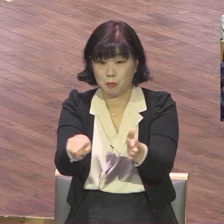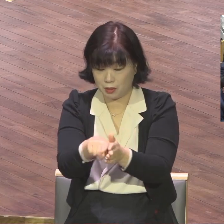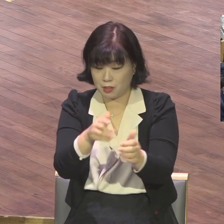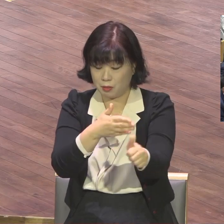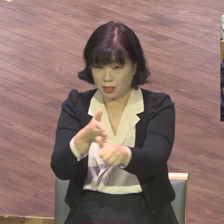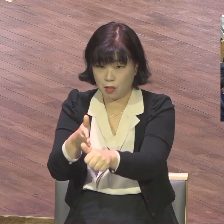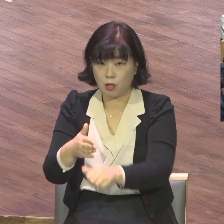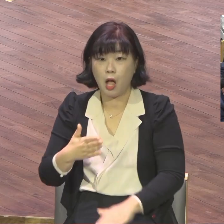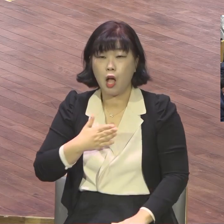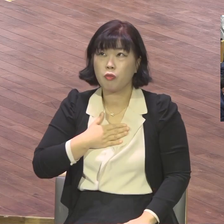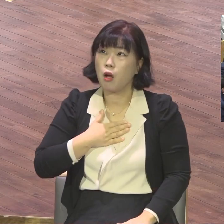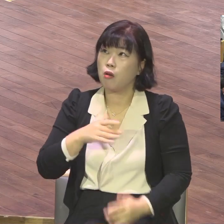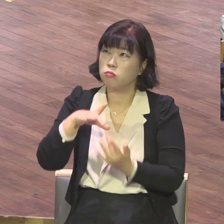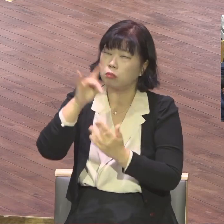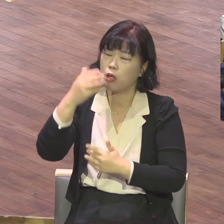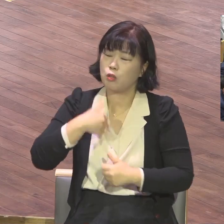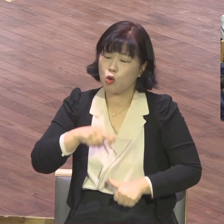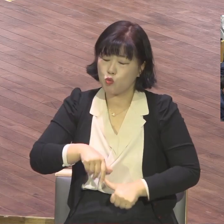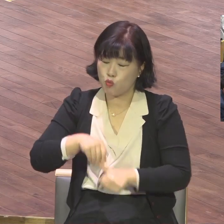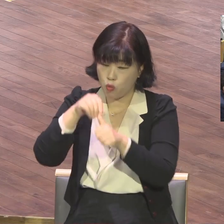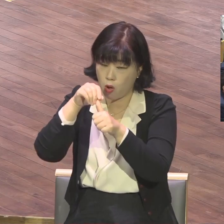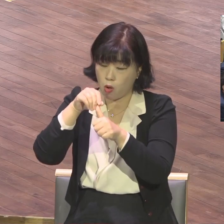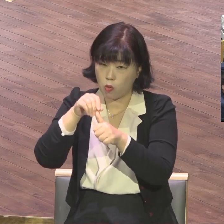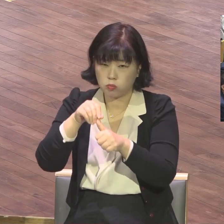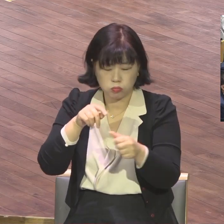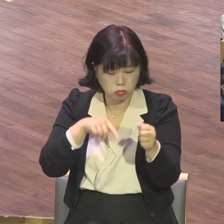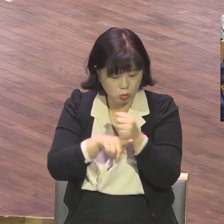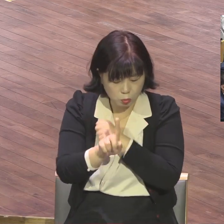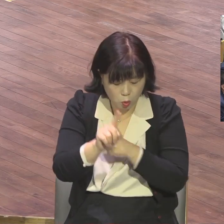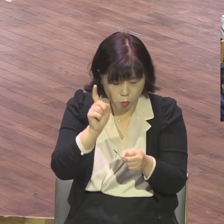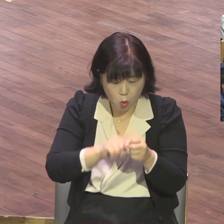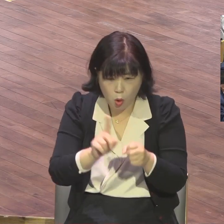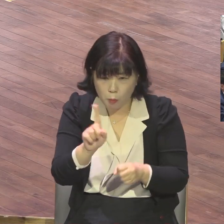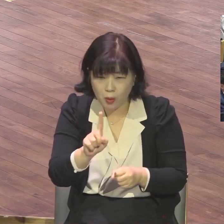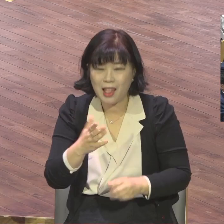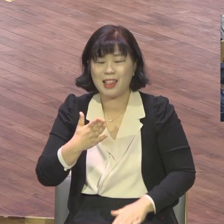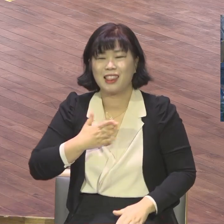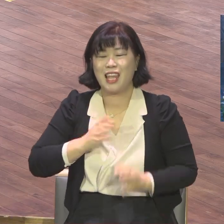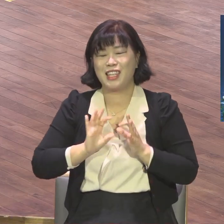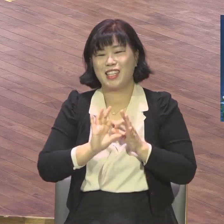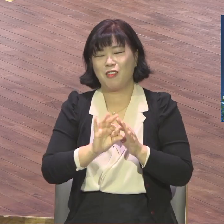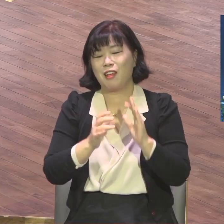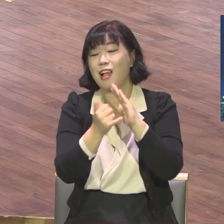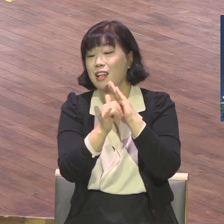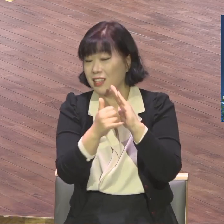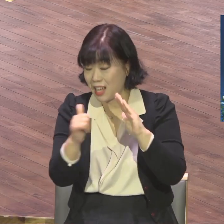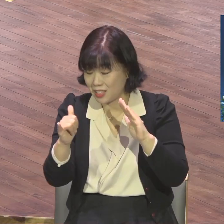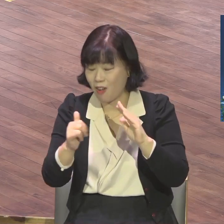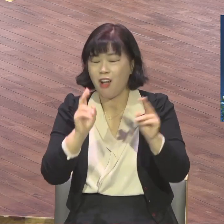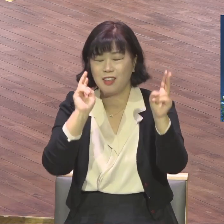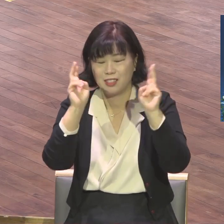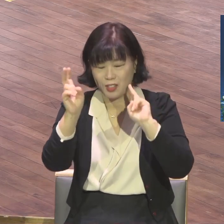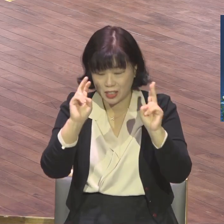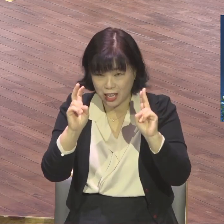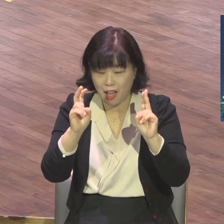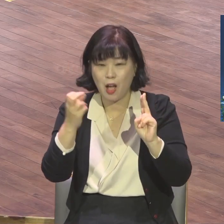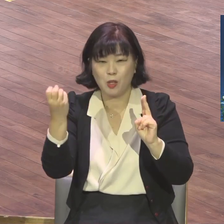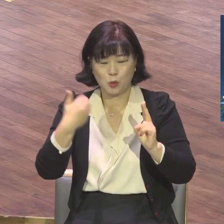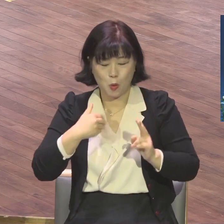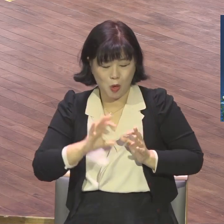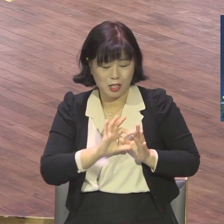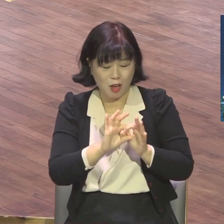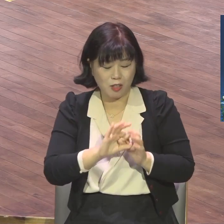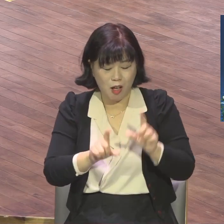내가 가문을 위하여, 너희 가문을 위하여, 너희 직장을 위하여, 너희 현장을 위하여 내가 너를 택했다.